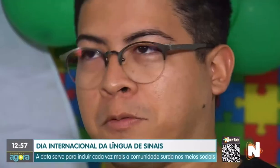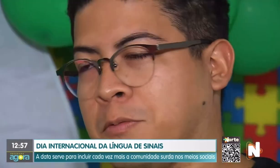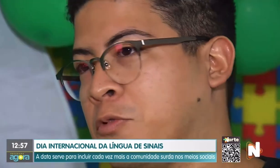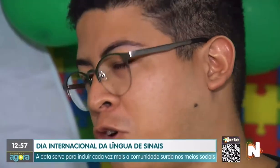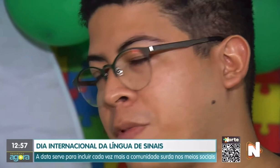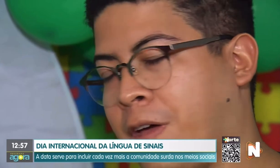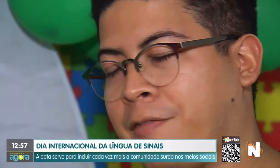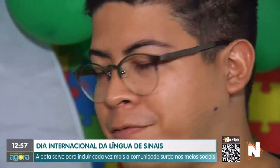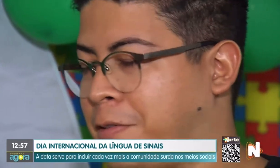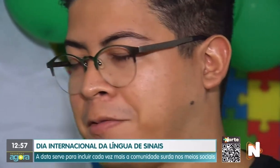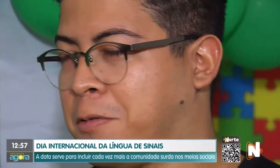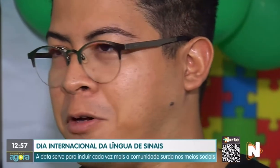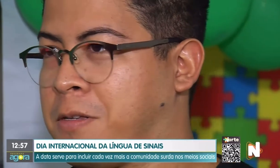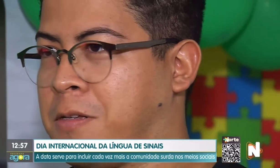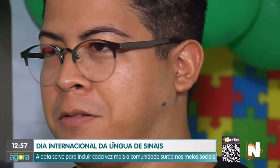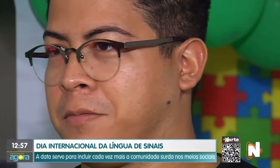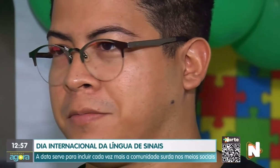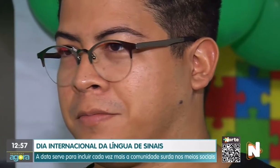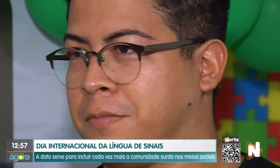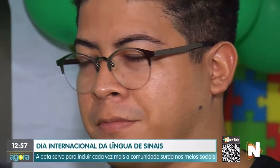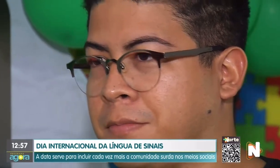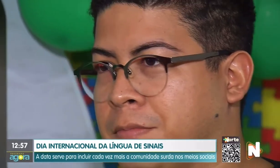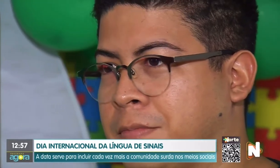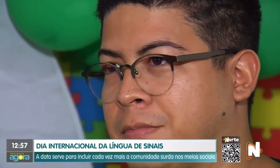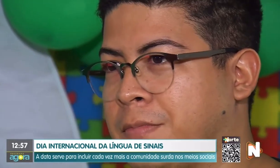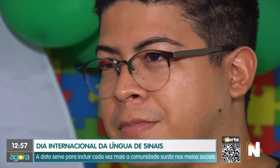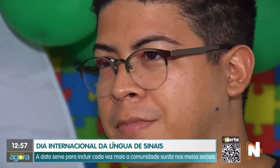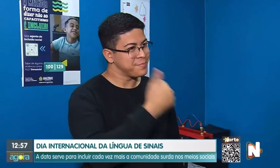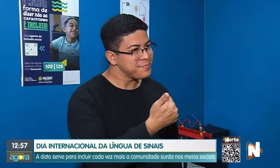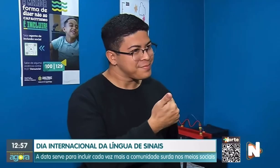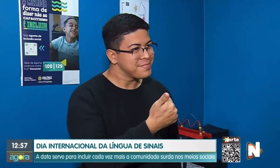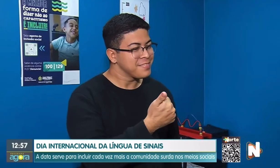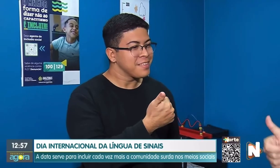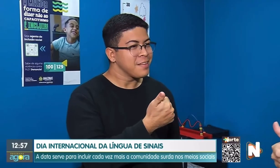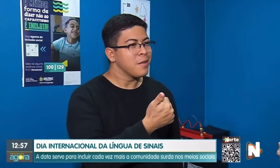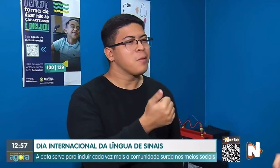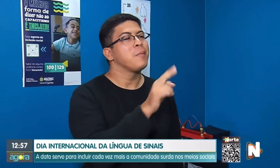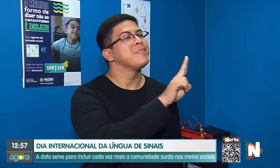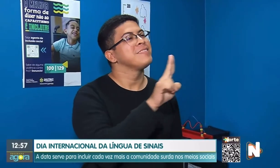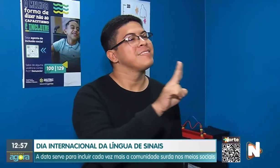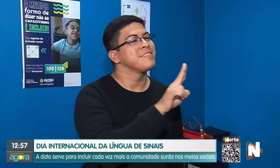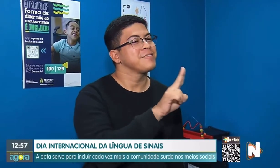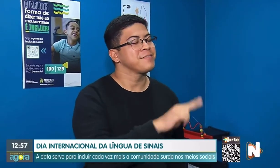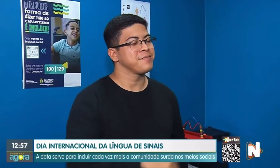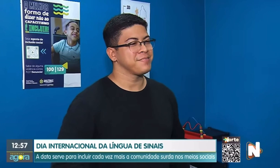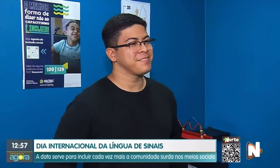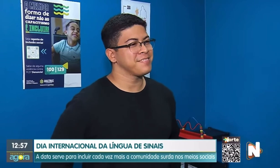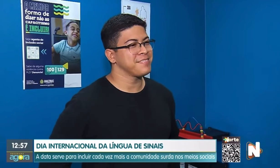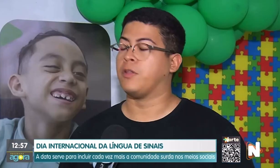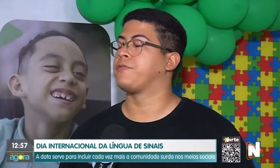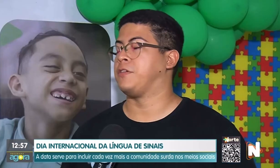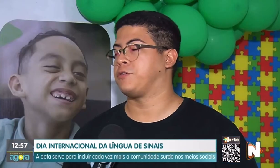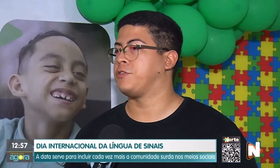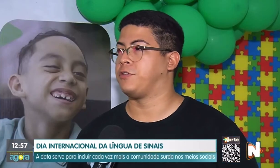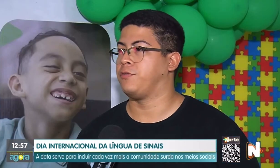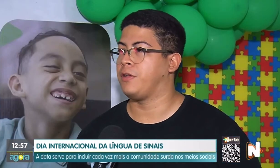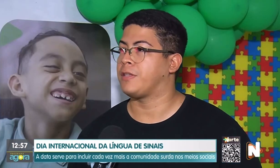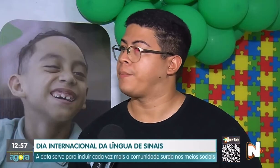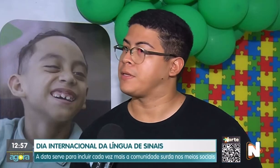Ele acompanha pessoas na Secretaria de Pessoa com Deficiência que precisam de apoio para atendimentos externos O deficiente auditivo está